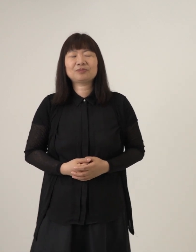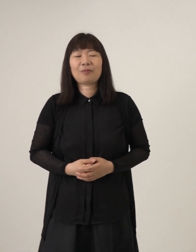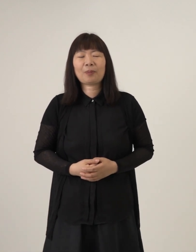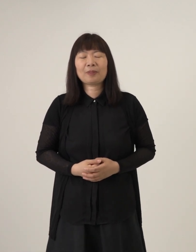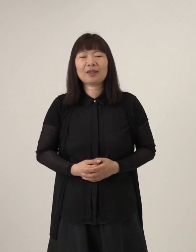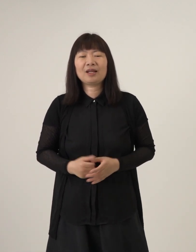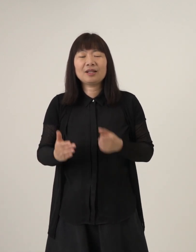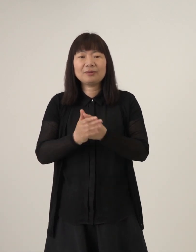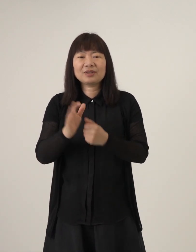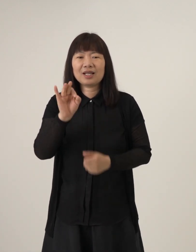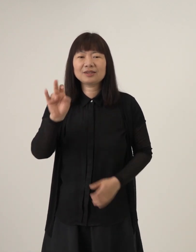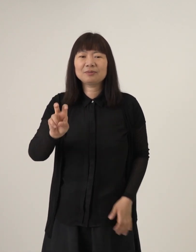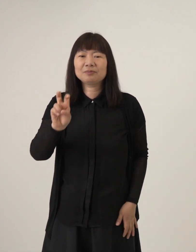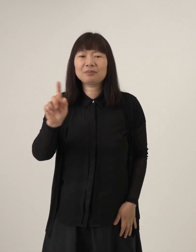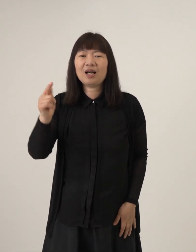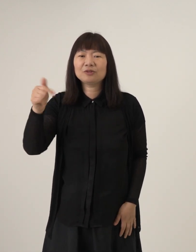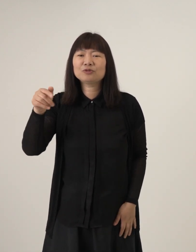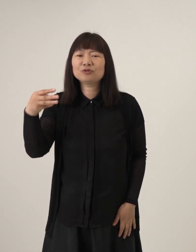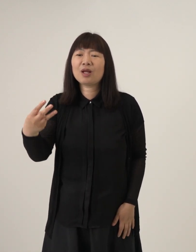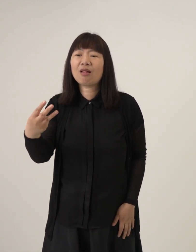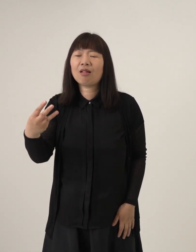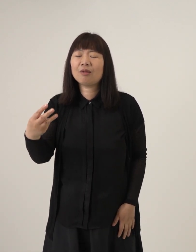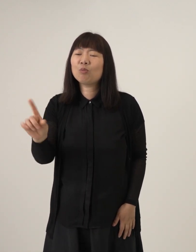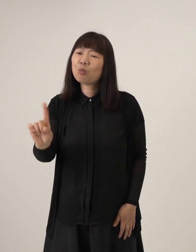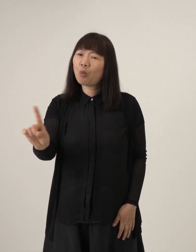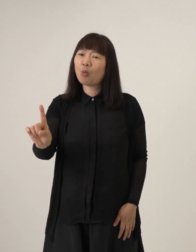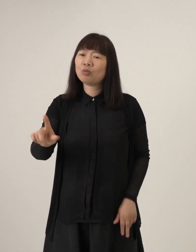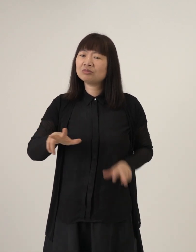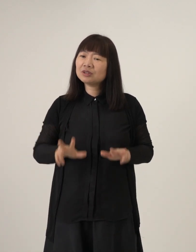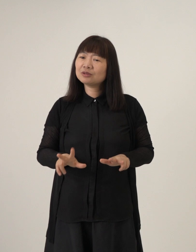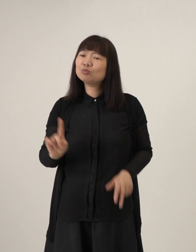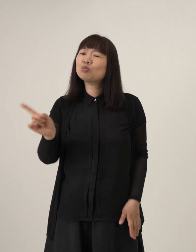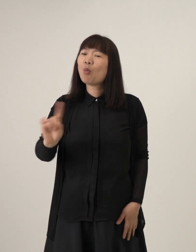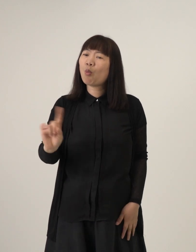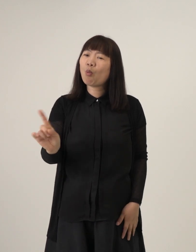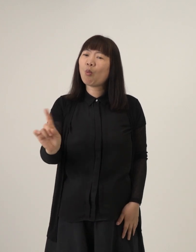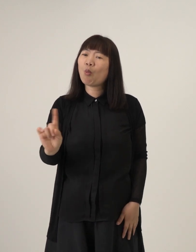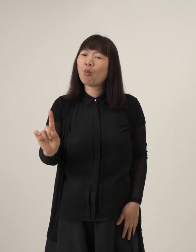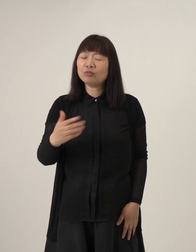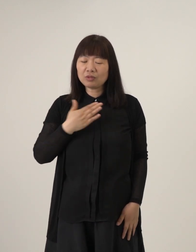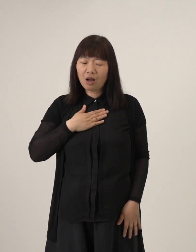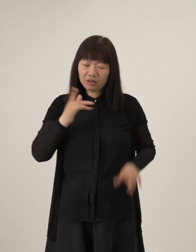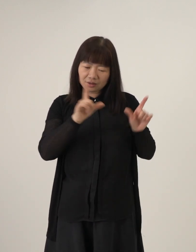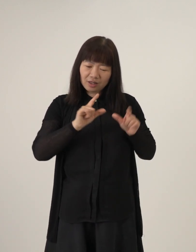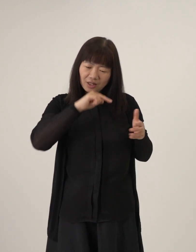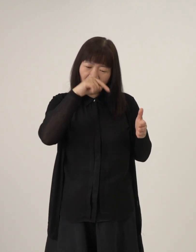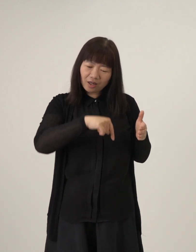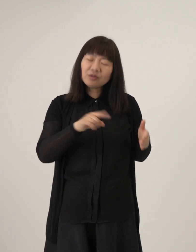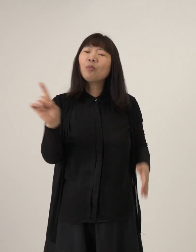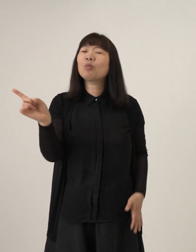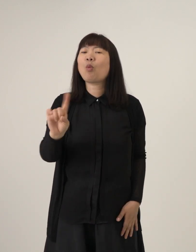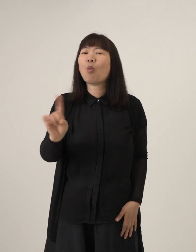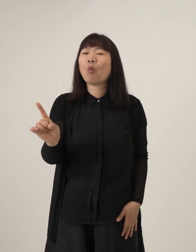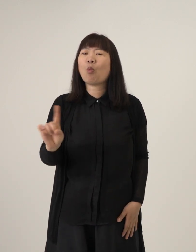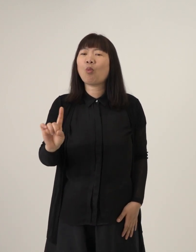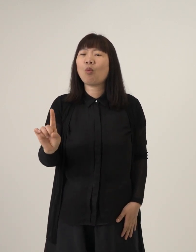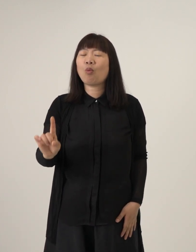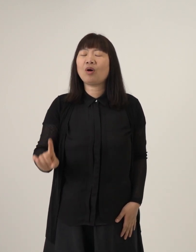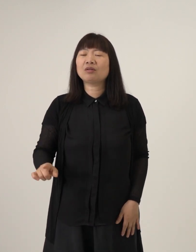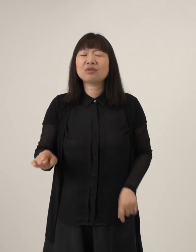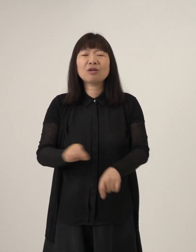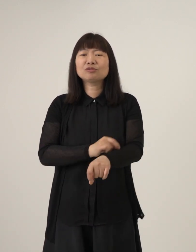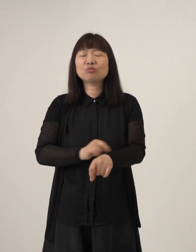그래서 그 임마누엘이 뭐 어쩌다는 얘기야. 이 정도로밖에는 그냥 별로